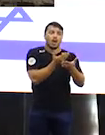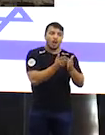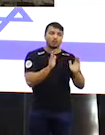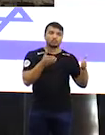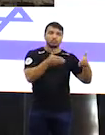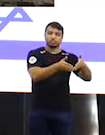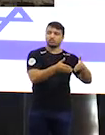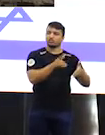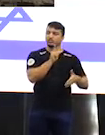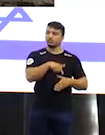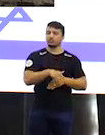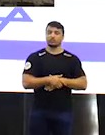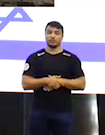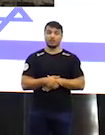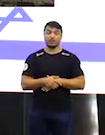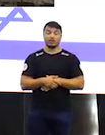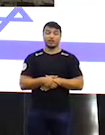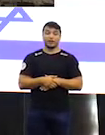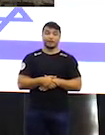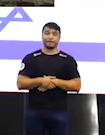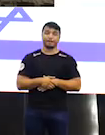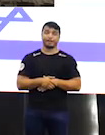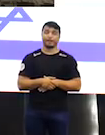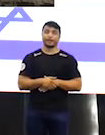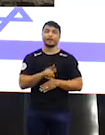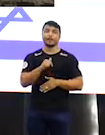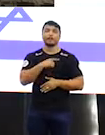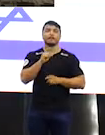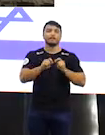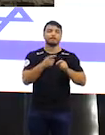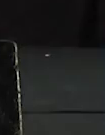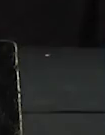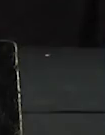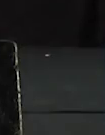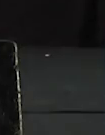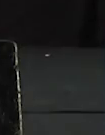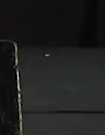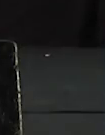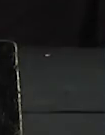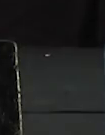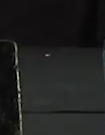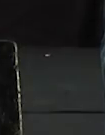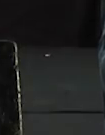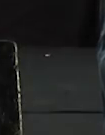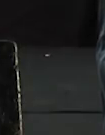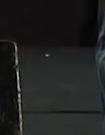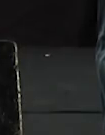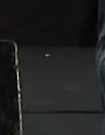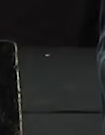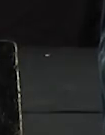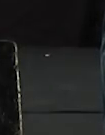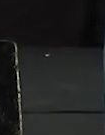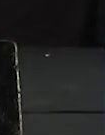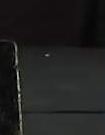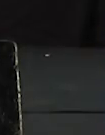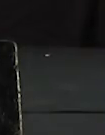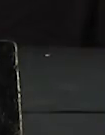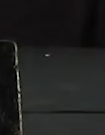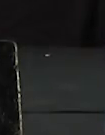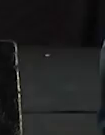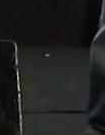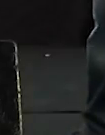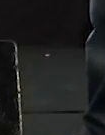sobre isso, tá? Quando você fala sobre judeus e palestinos, que está em voga, né? Tivemos